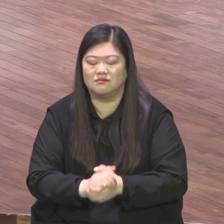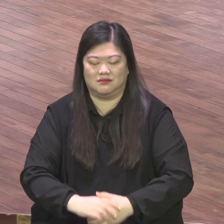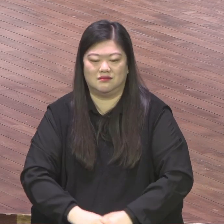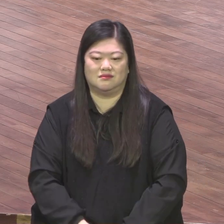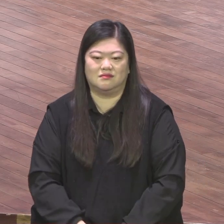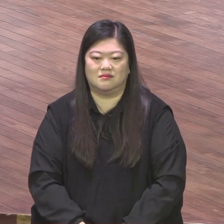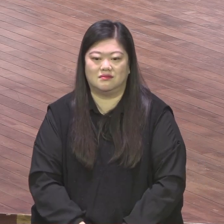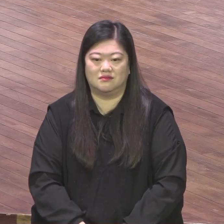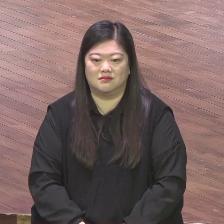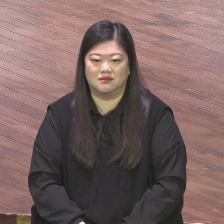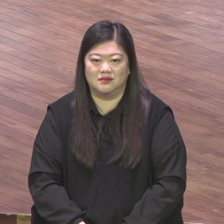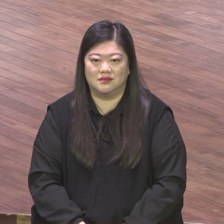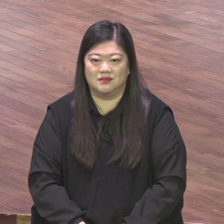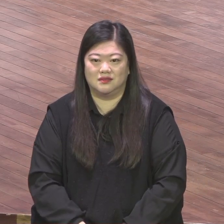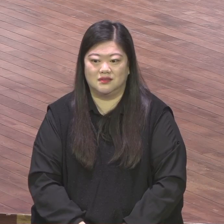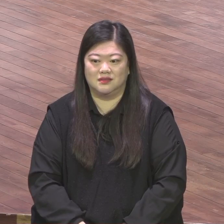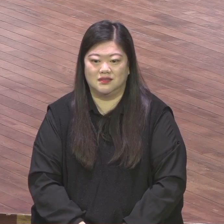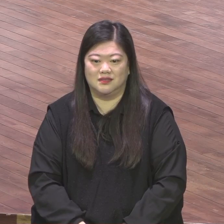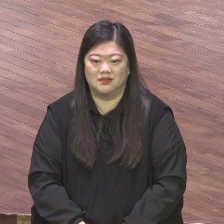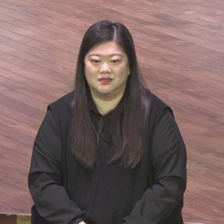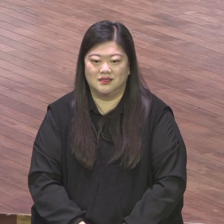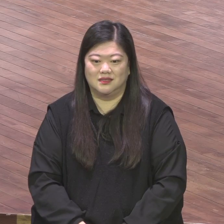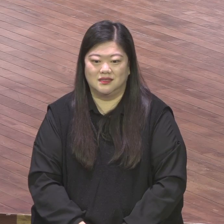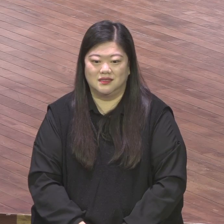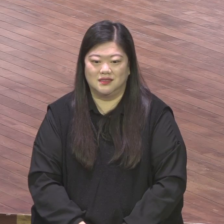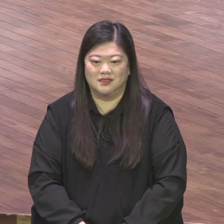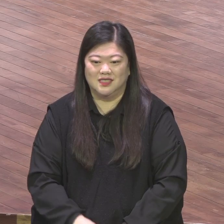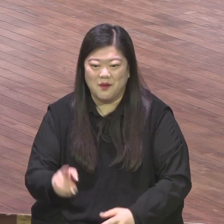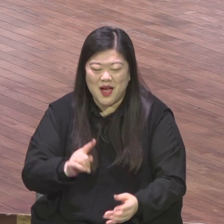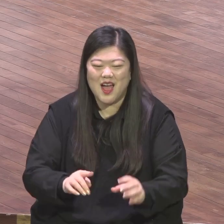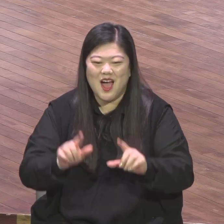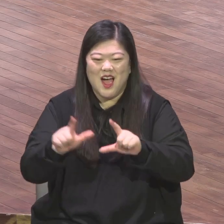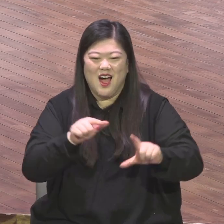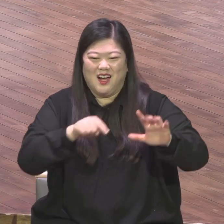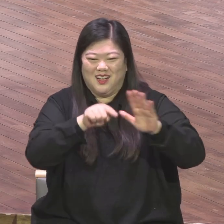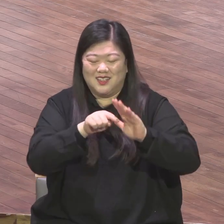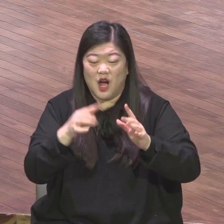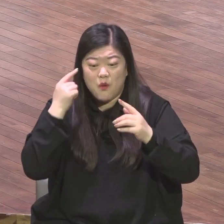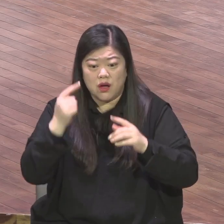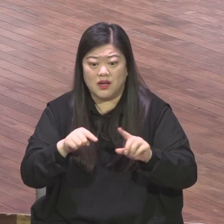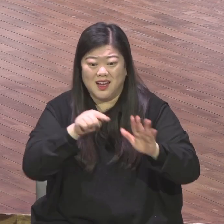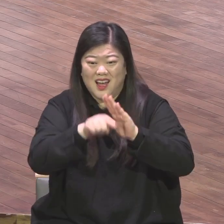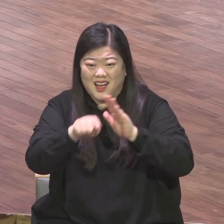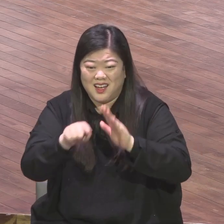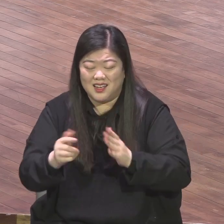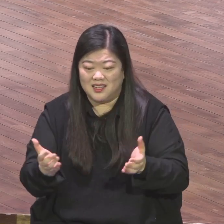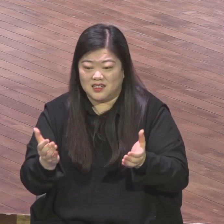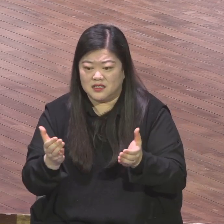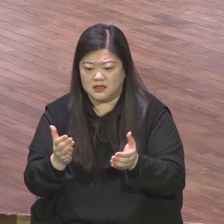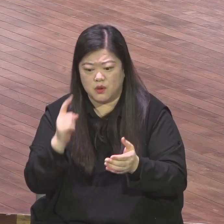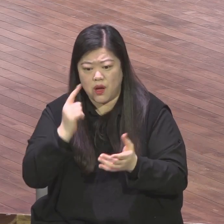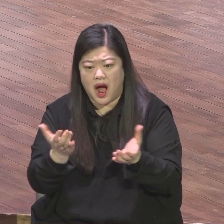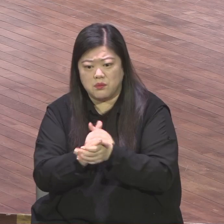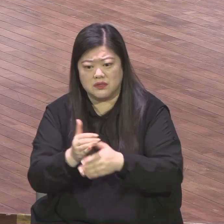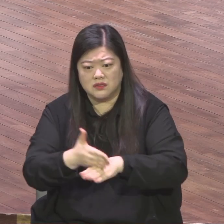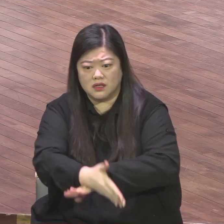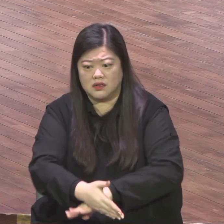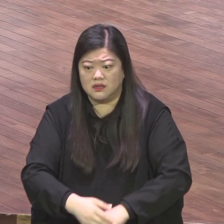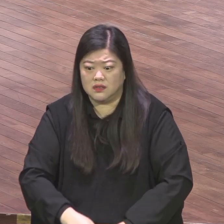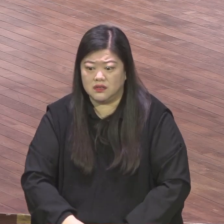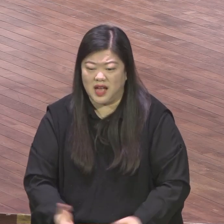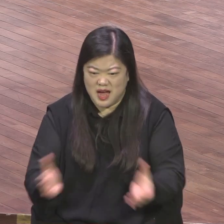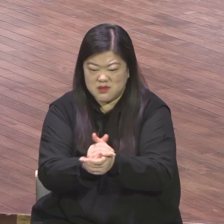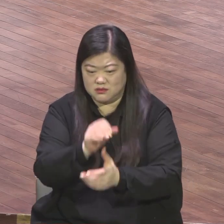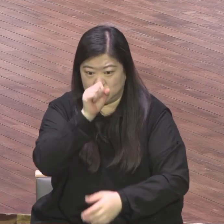중직자. 현장 소리 좀 크게 나오더니 선교하니까 싹 죽어가네. 이렇게 멉니다. 멀어 거리가. 그래서